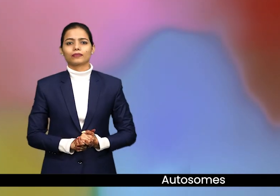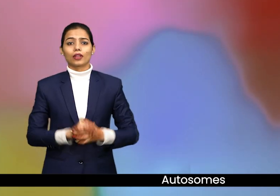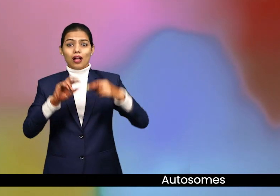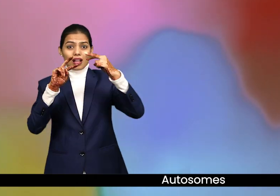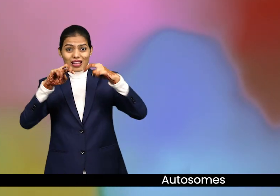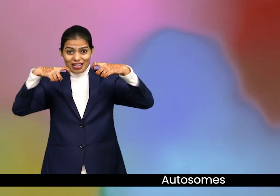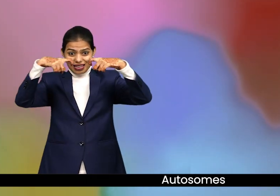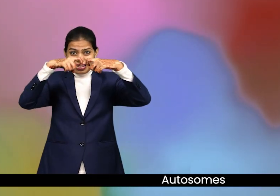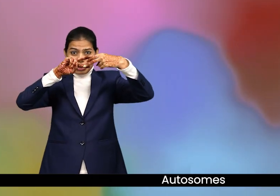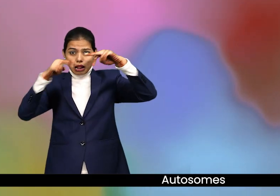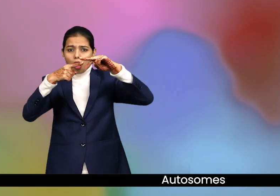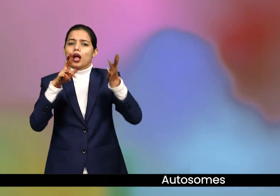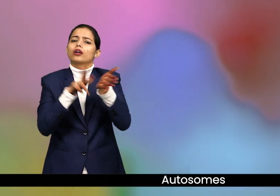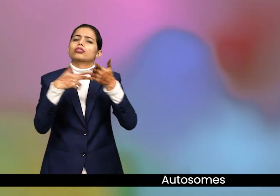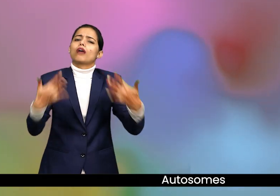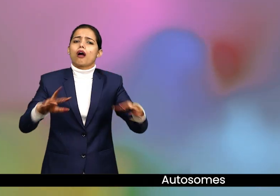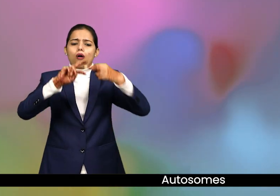நிகரிடை குறுமவகம்,